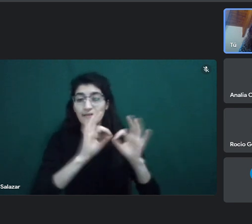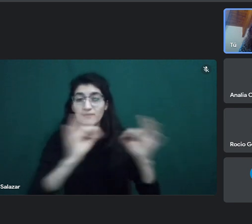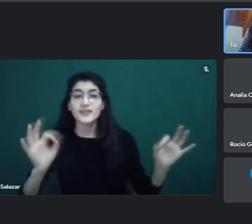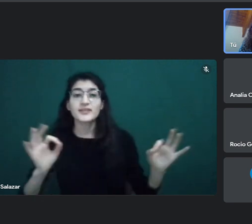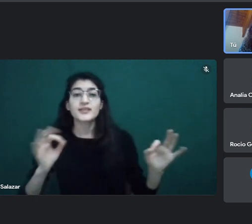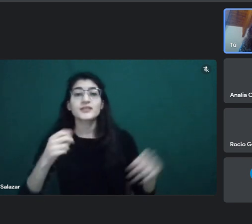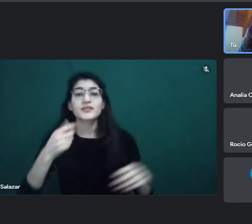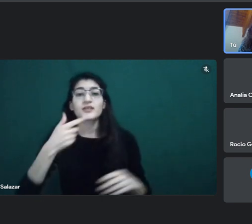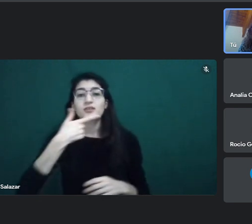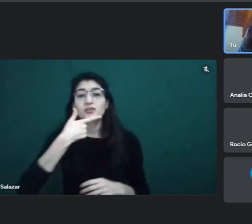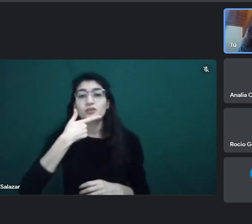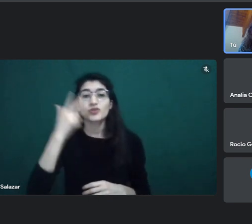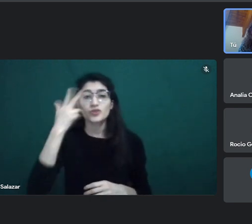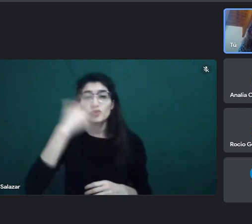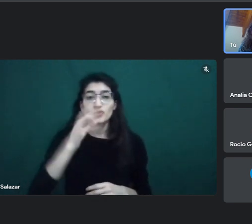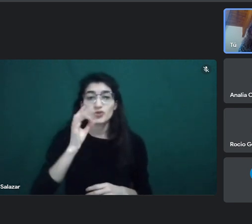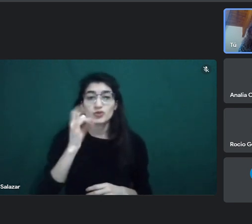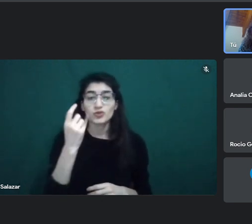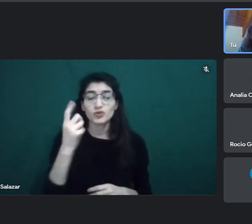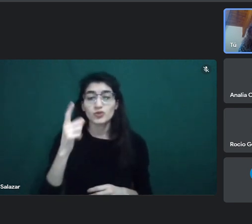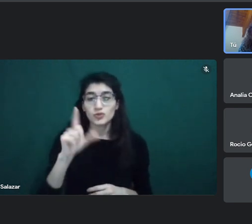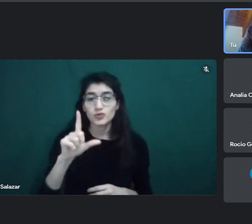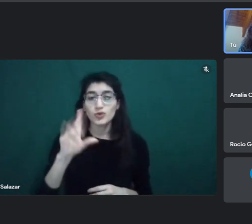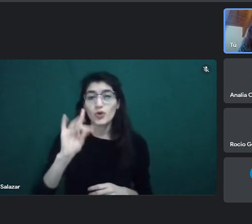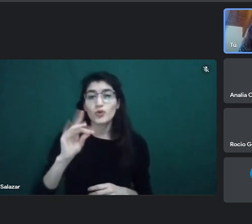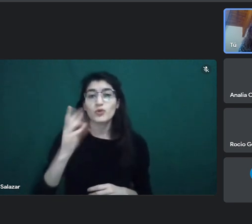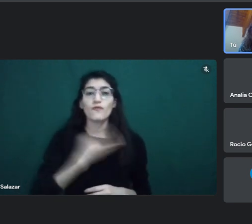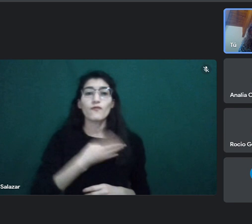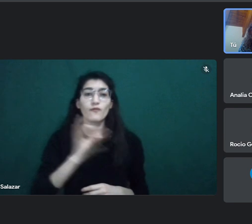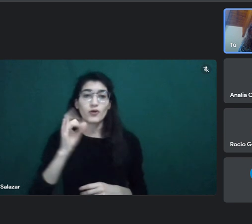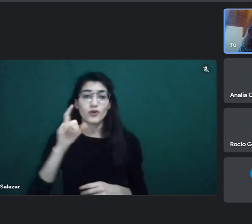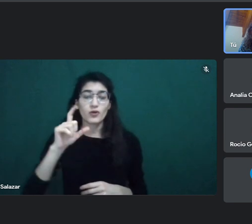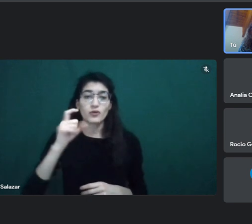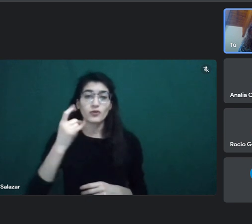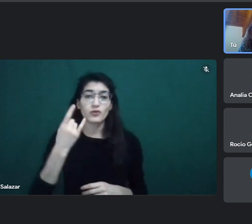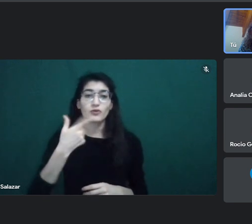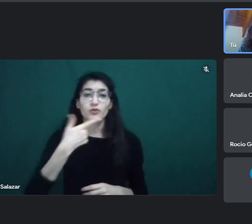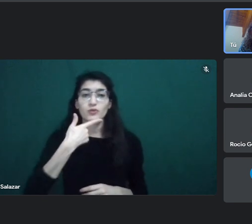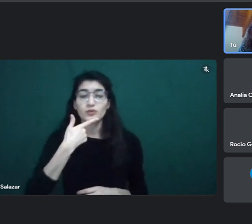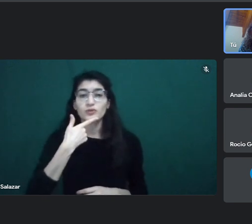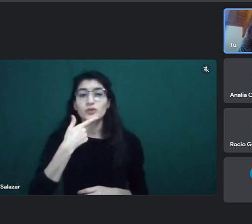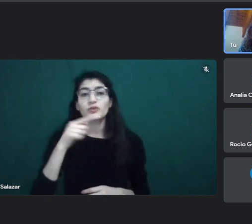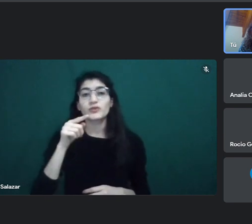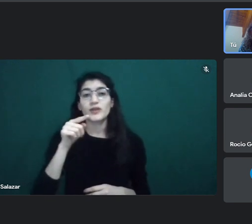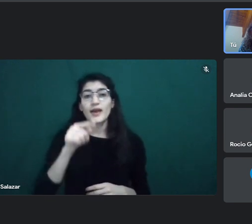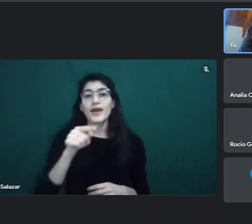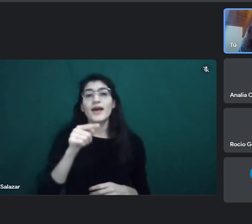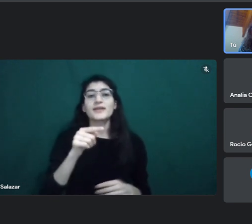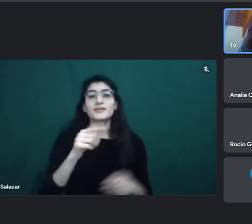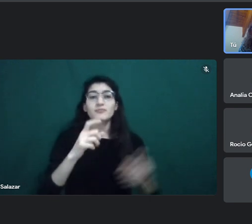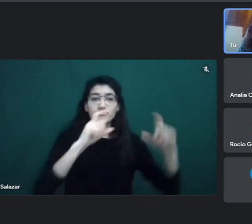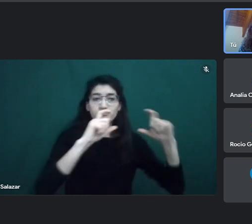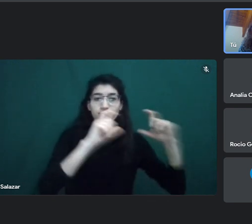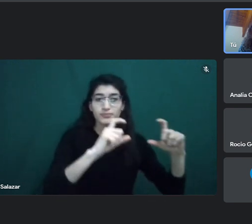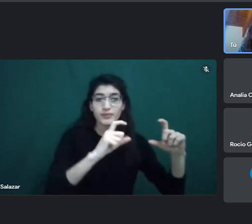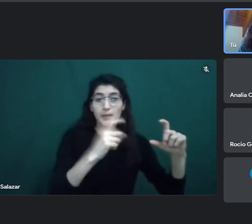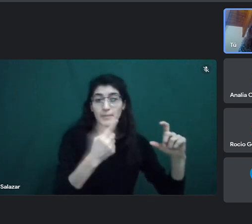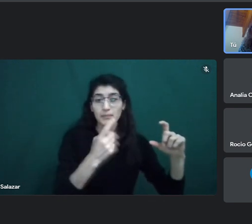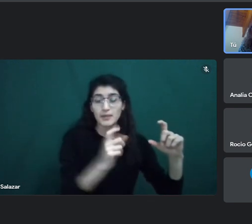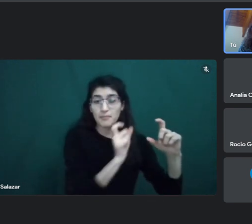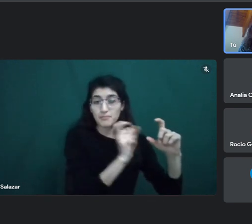si yo separo en bloque, yo tengo research, que sería la investigación. Esta es la frase verbal, should